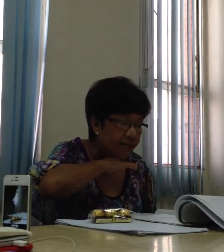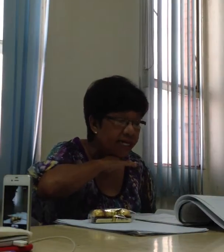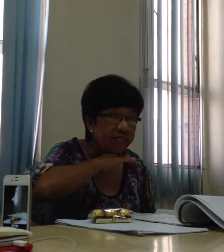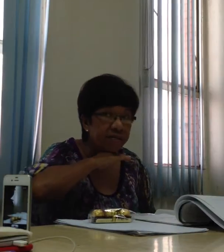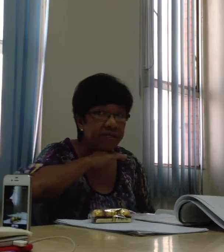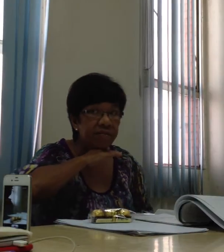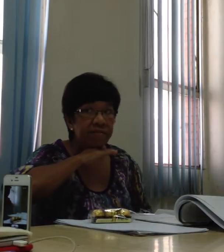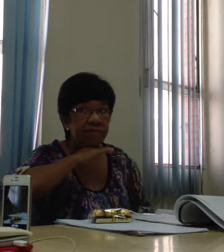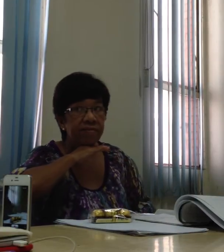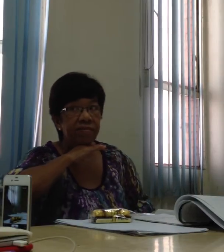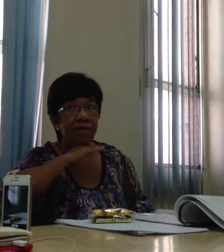Lizard.